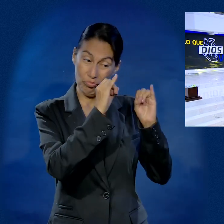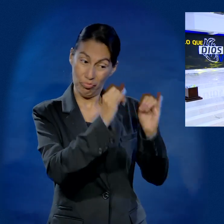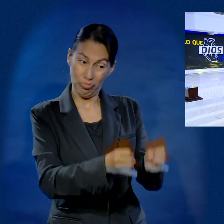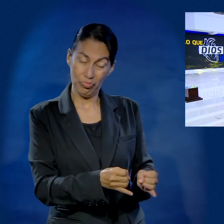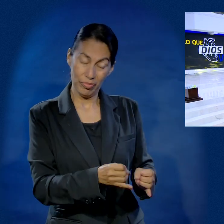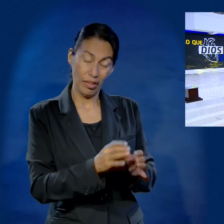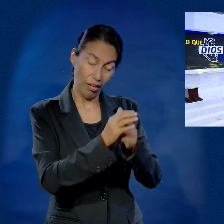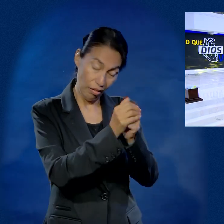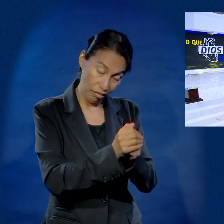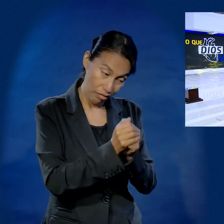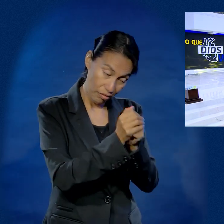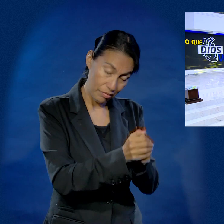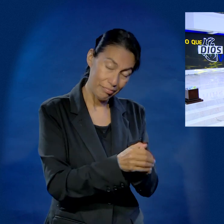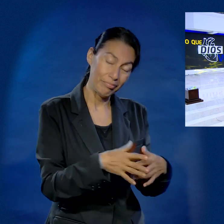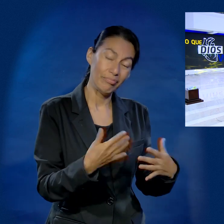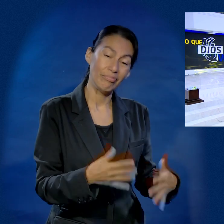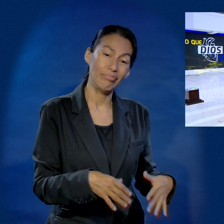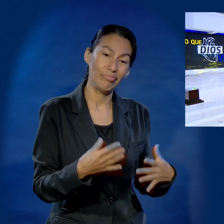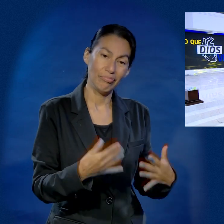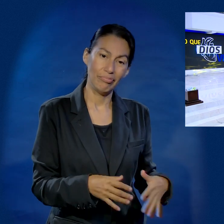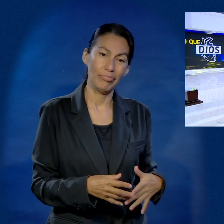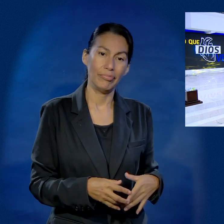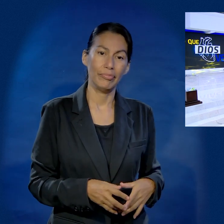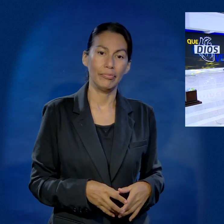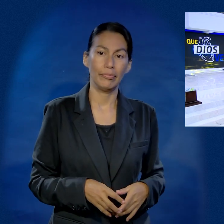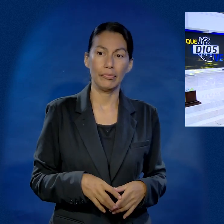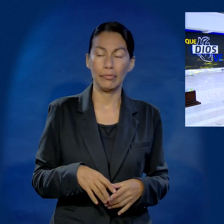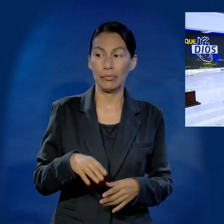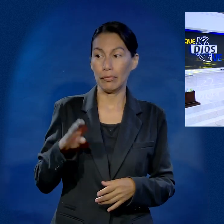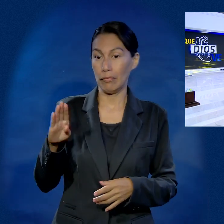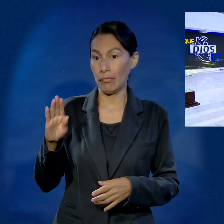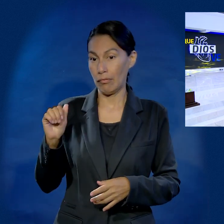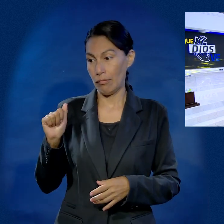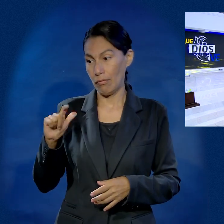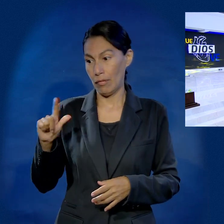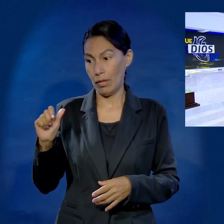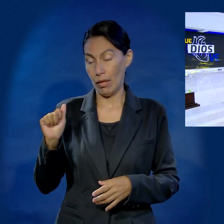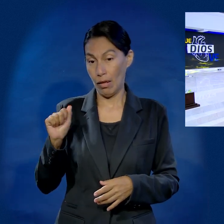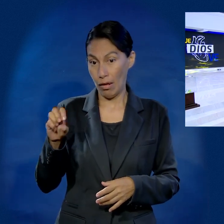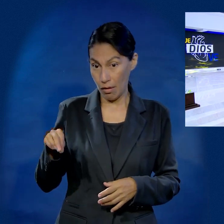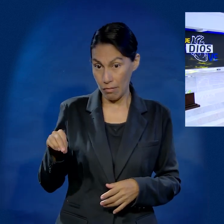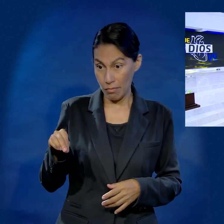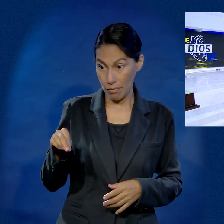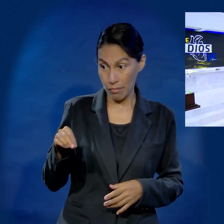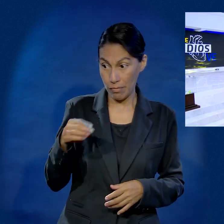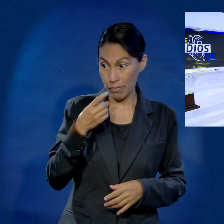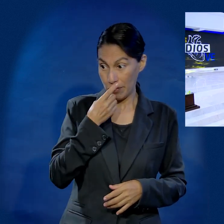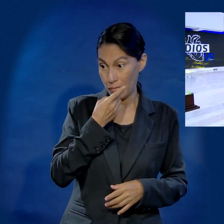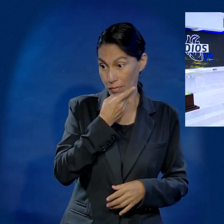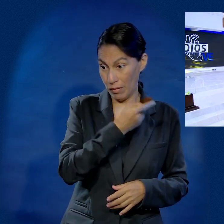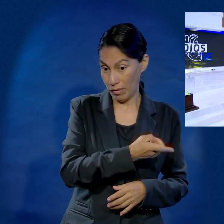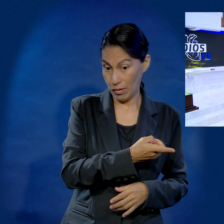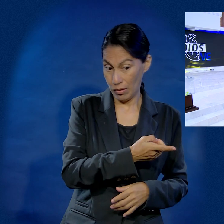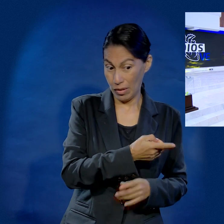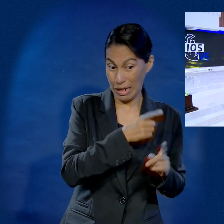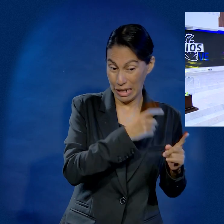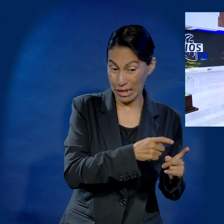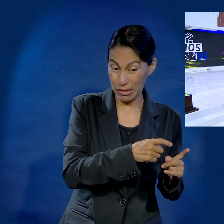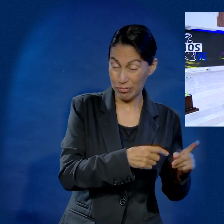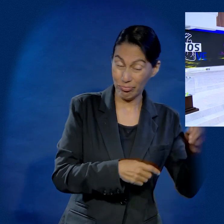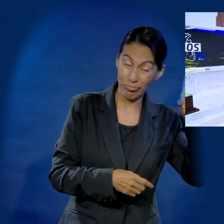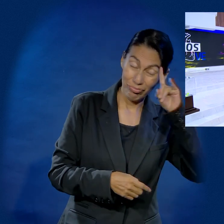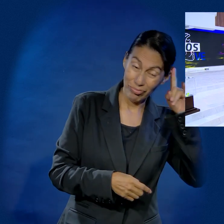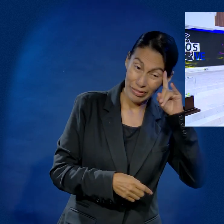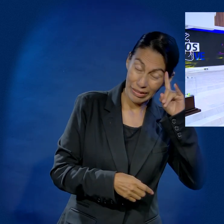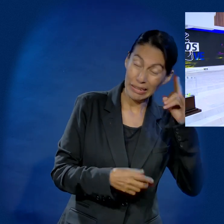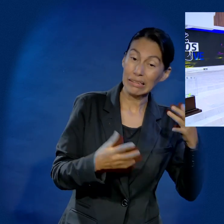espantosa. Esa estrategia que Balaam le dio a Balac es una estrategia satánica por